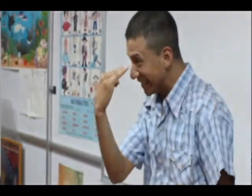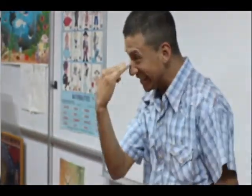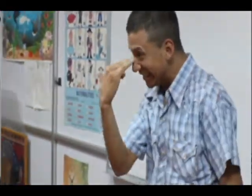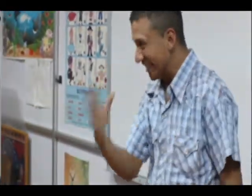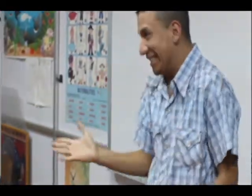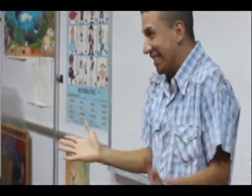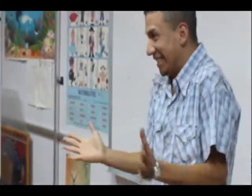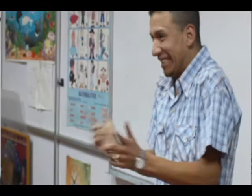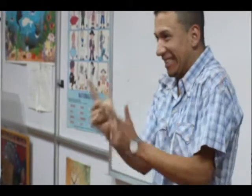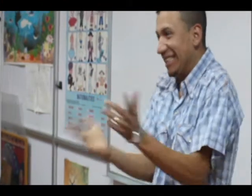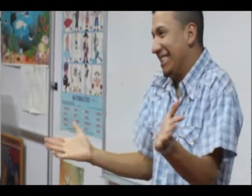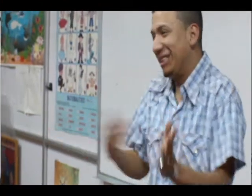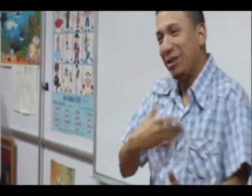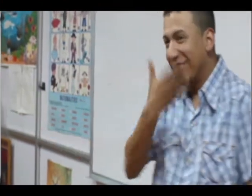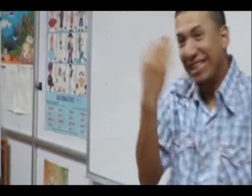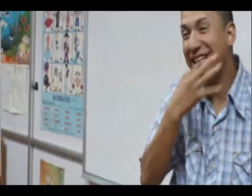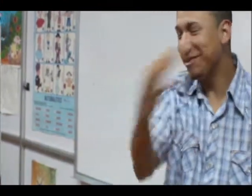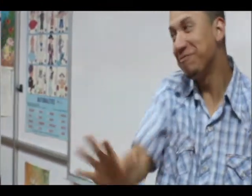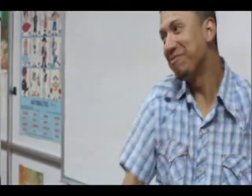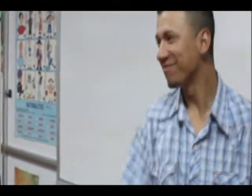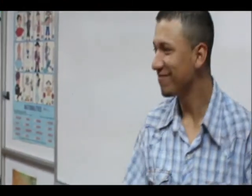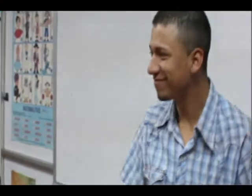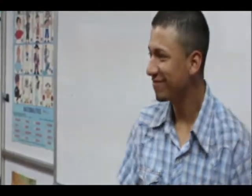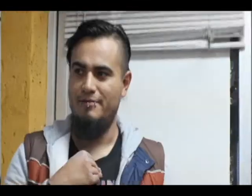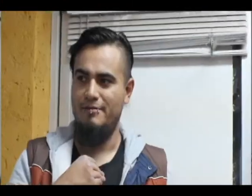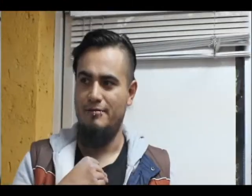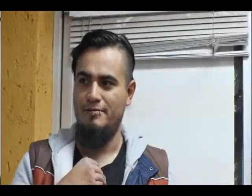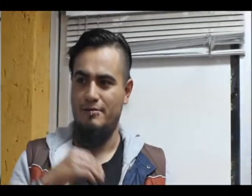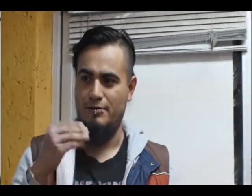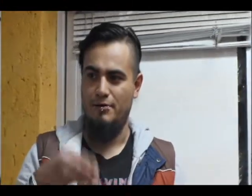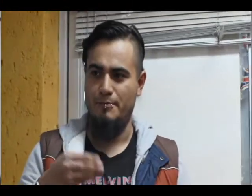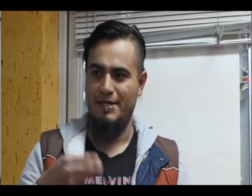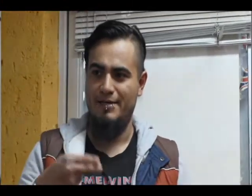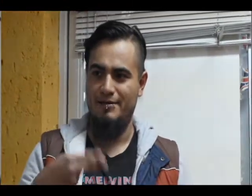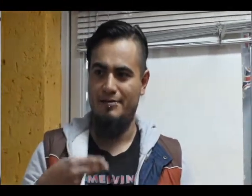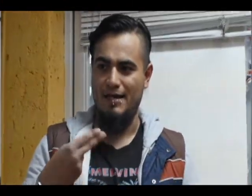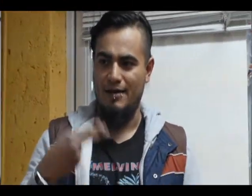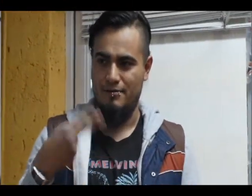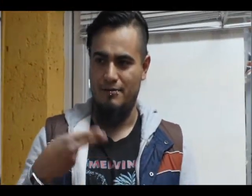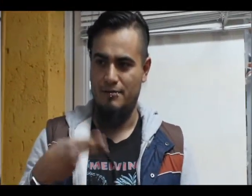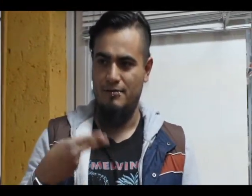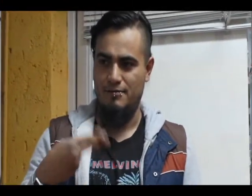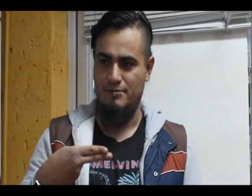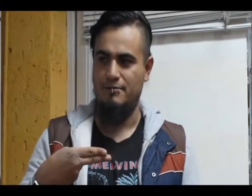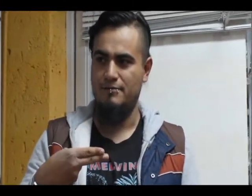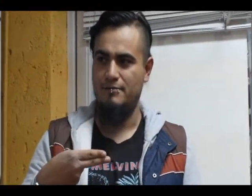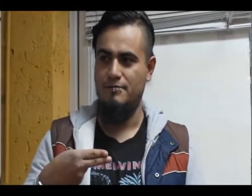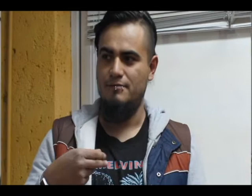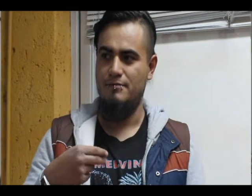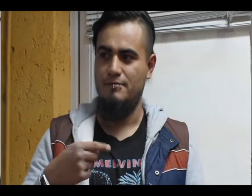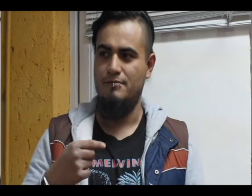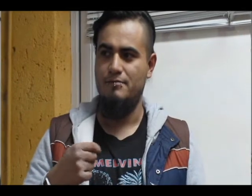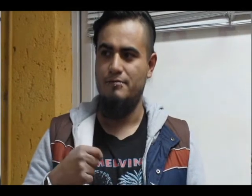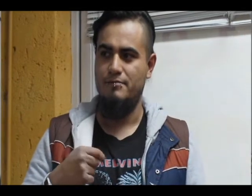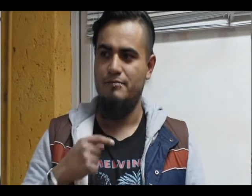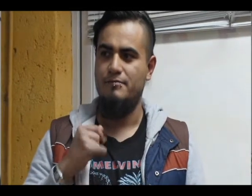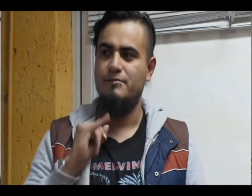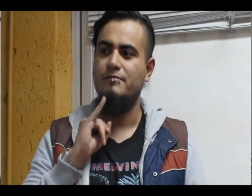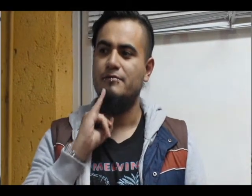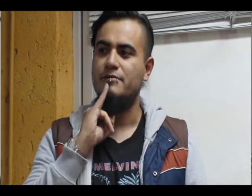para sus actos de nacimiento, cosas así. Y, pues no pueden comunicarse o no los atienden fácil y sencillamente. Lo